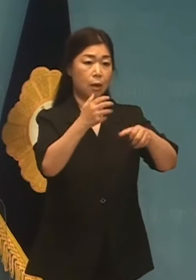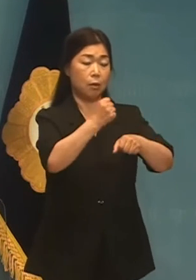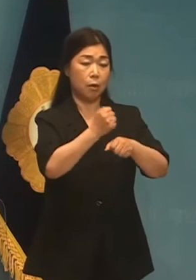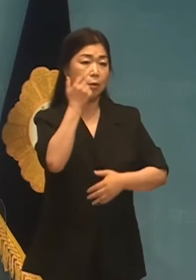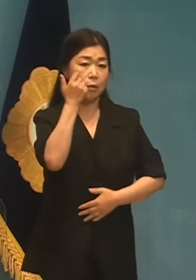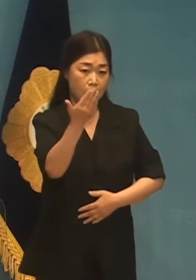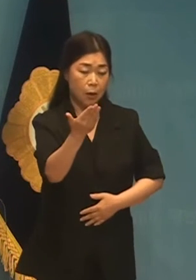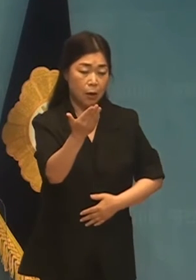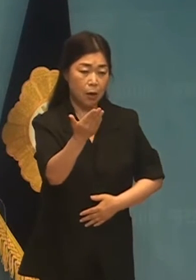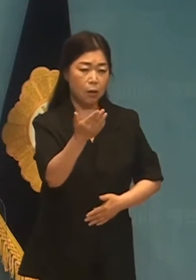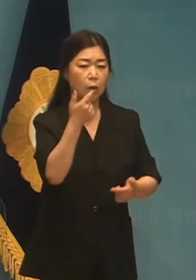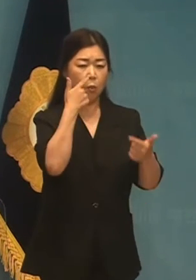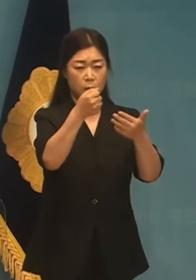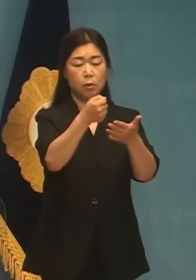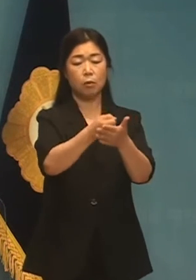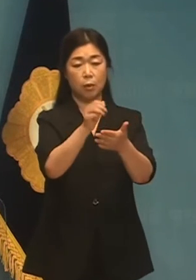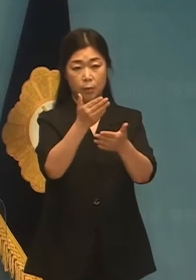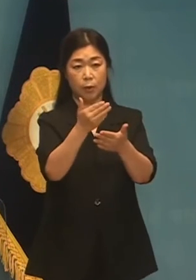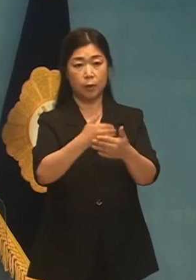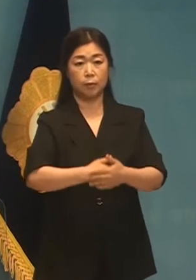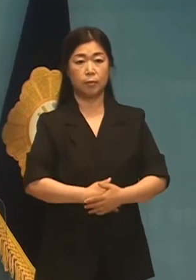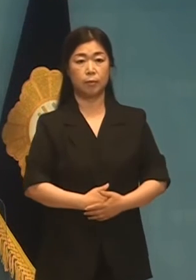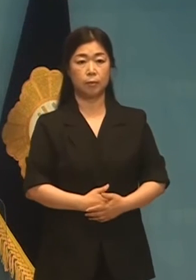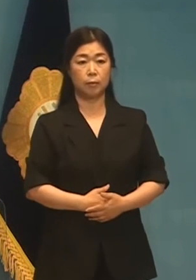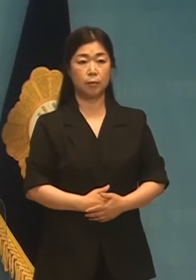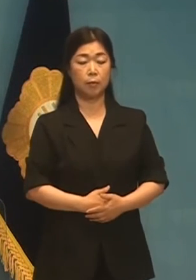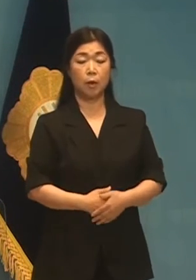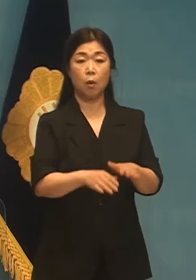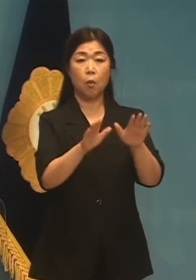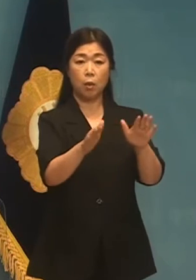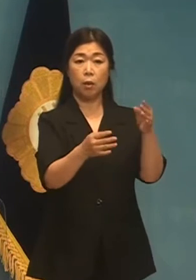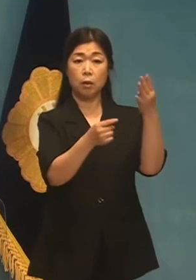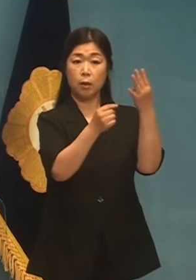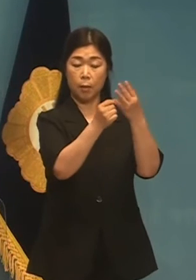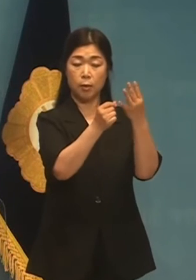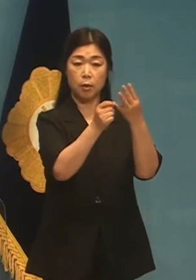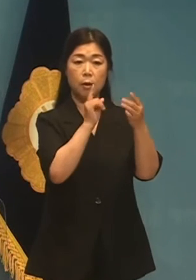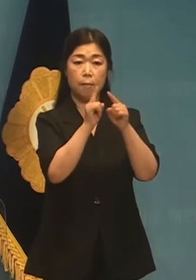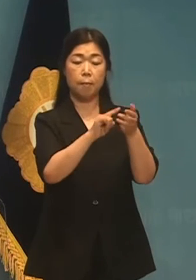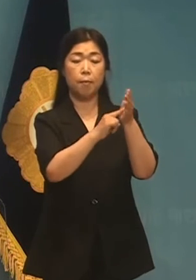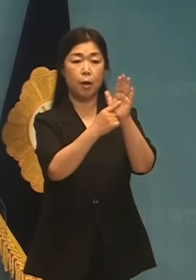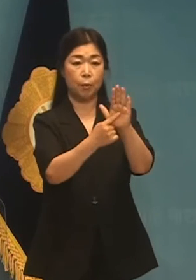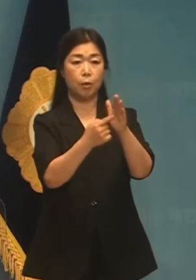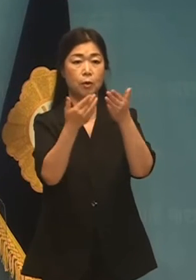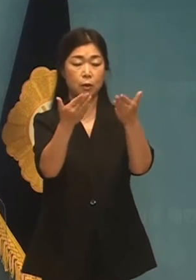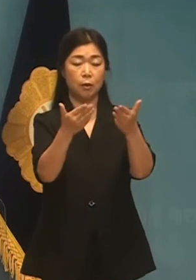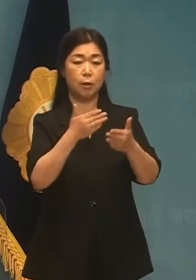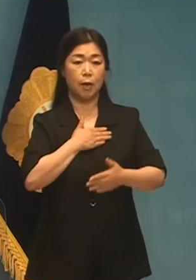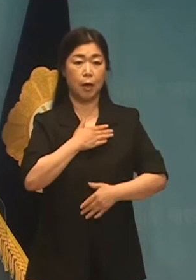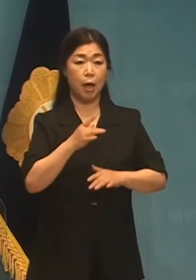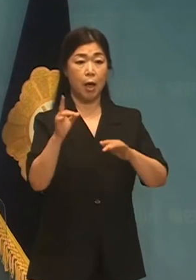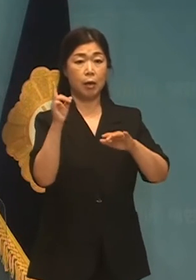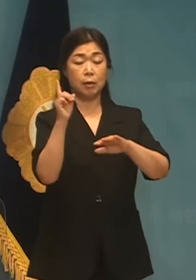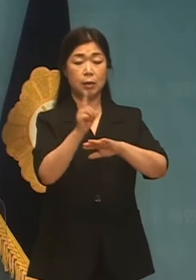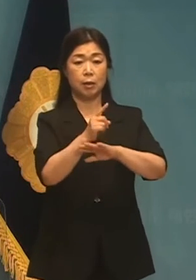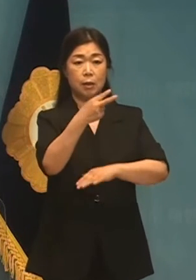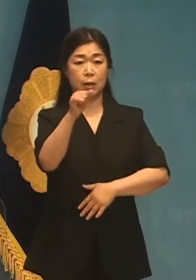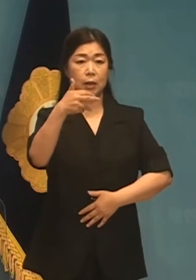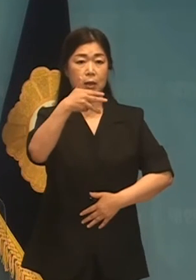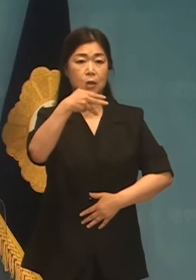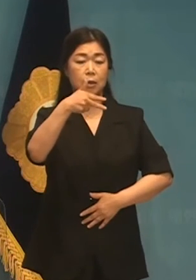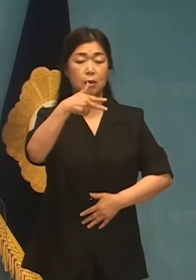올라가느냐가 결정되기 때문입니다. 오늘 네 번째 발표하는 저의 디지털 혁신